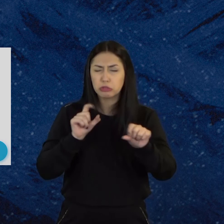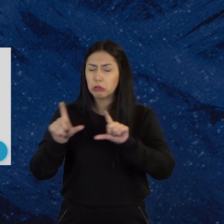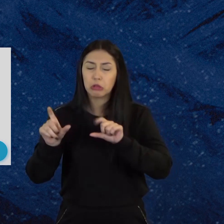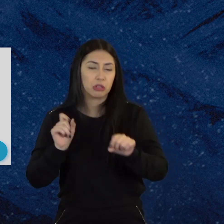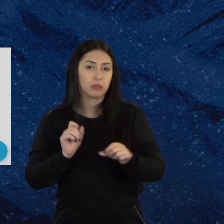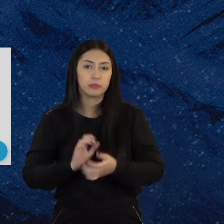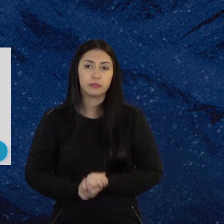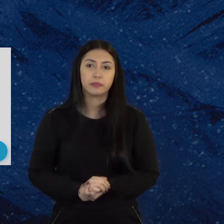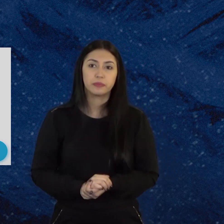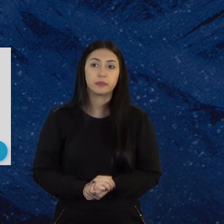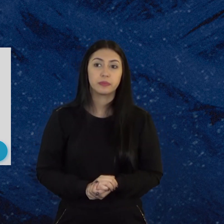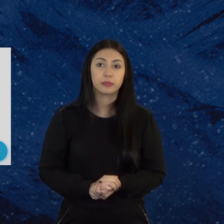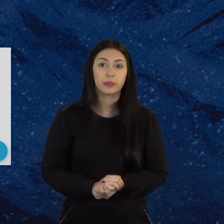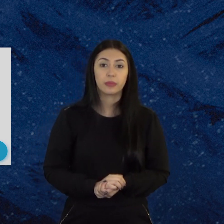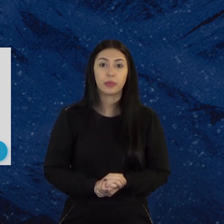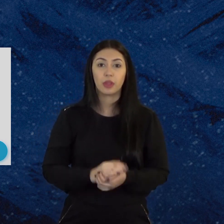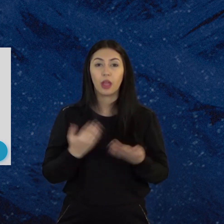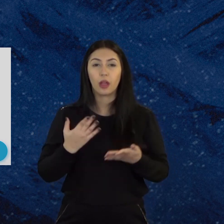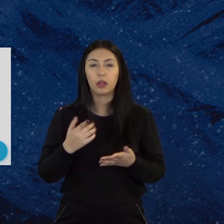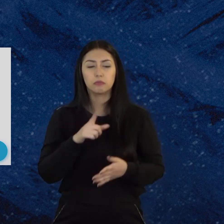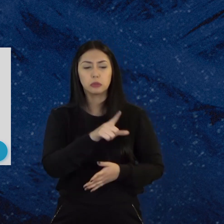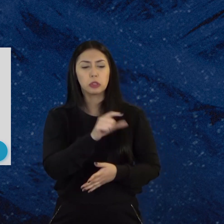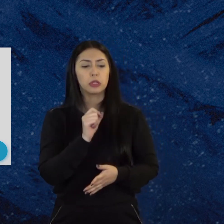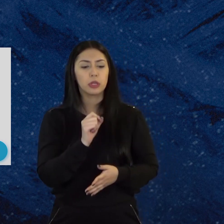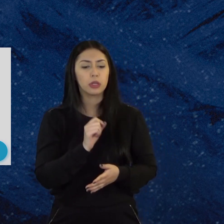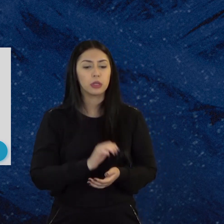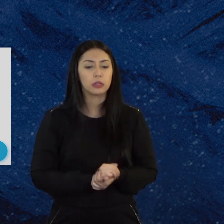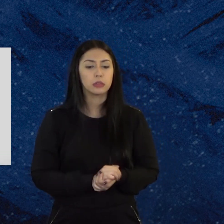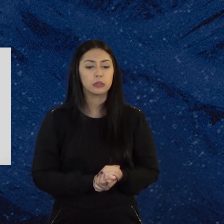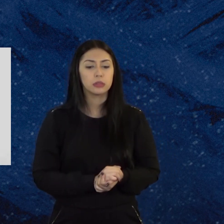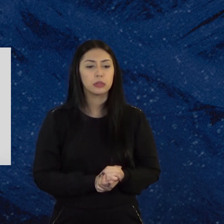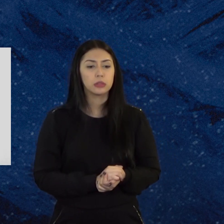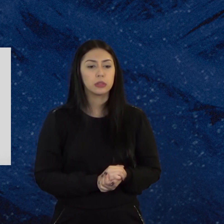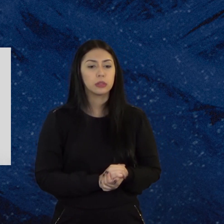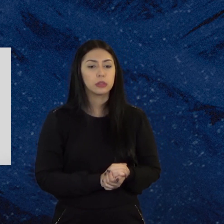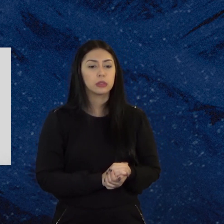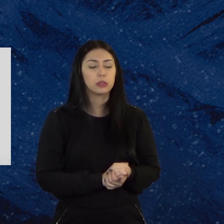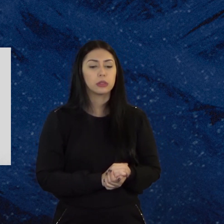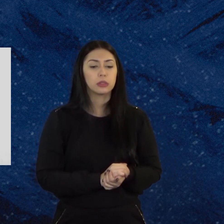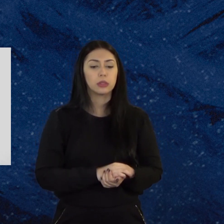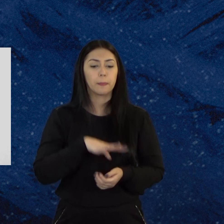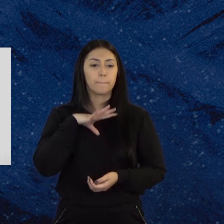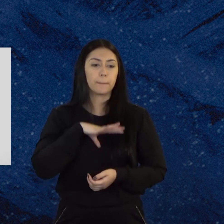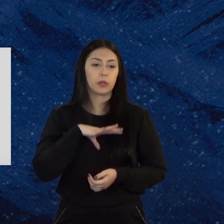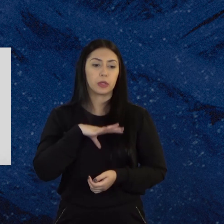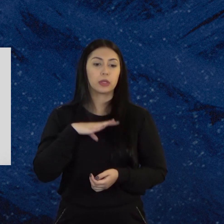certo? Então, vou pedir para entrar na sala português 2. Sala 2, português, por favor.